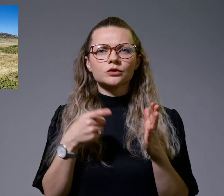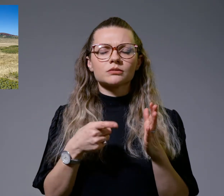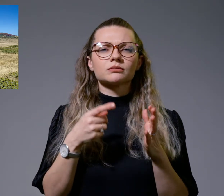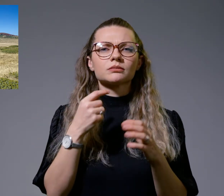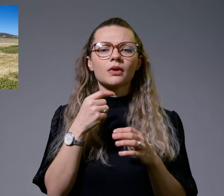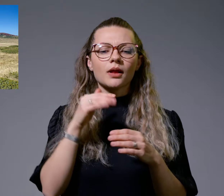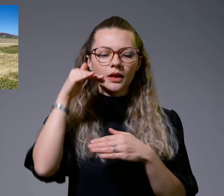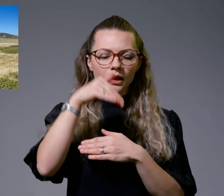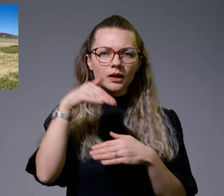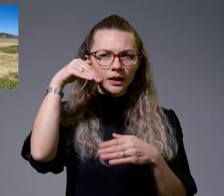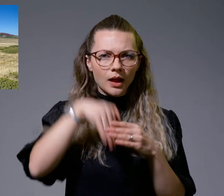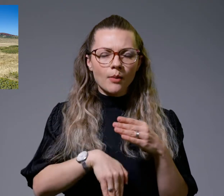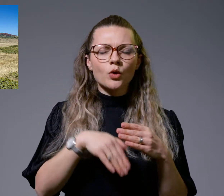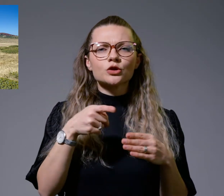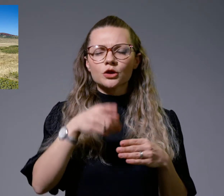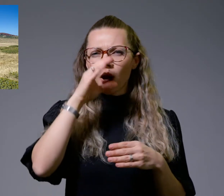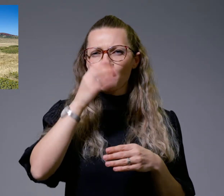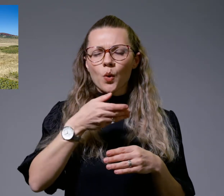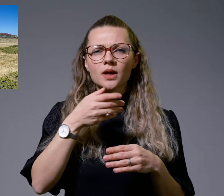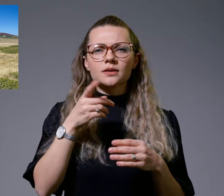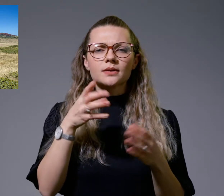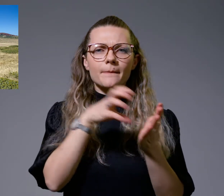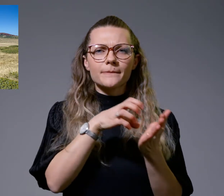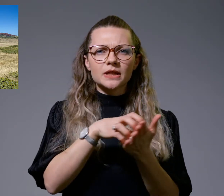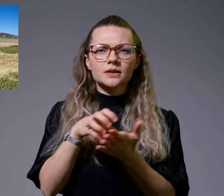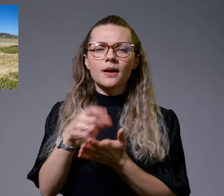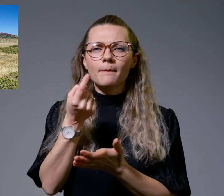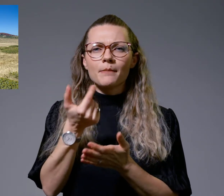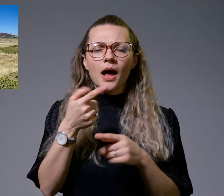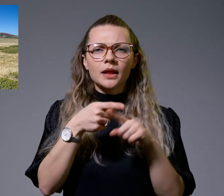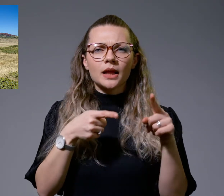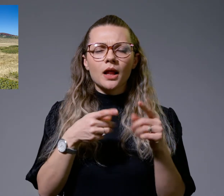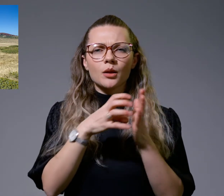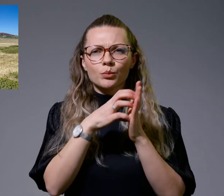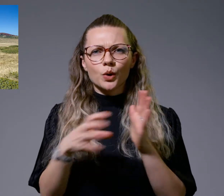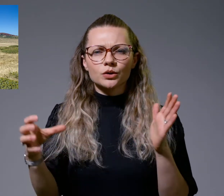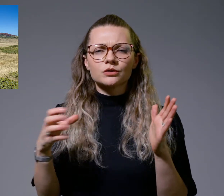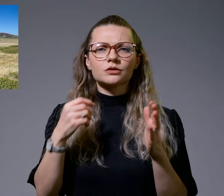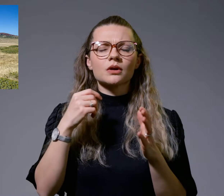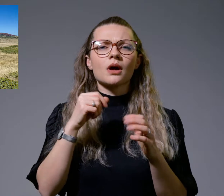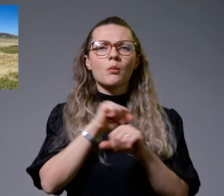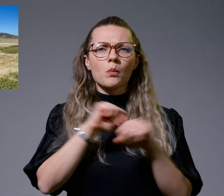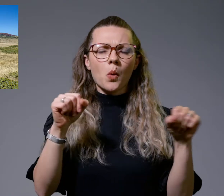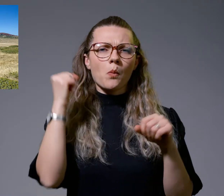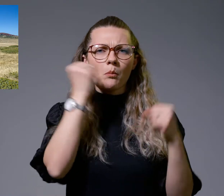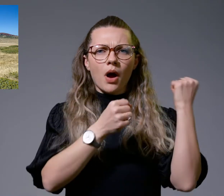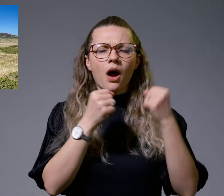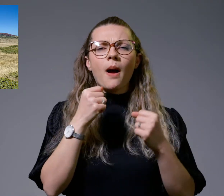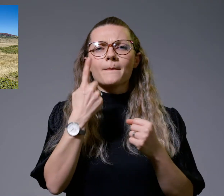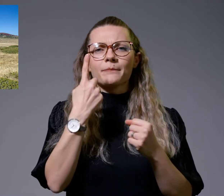на бугарските позиции, мал дел продолжиле да гранатираат на првата линија на